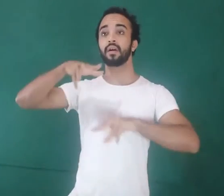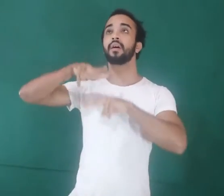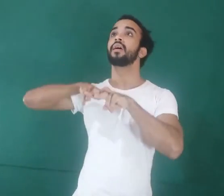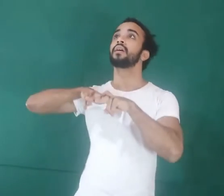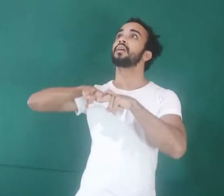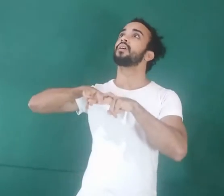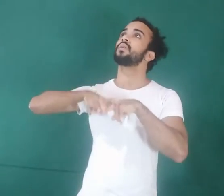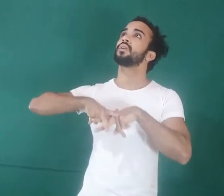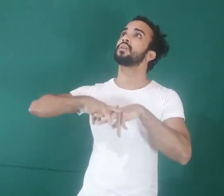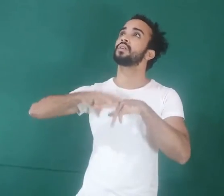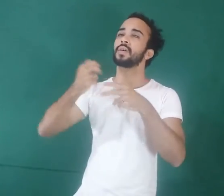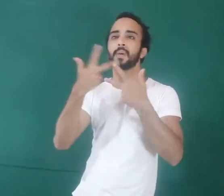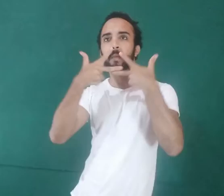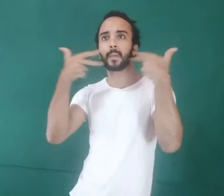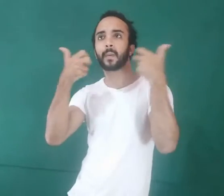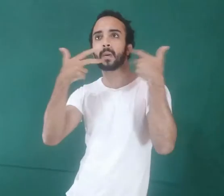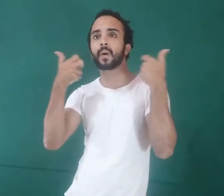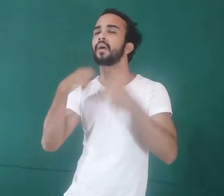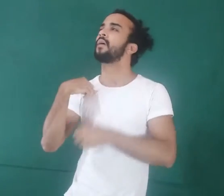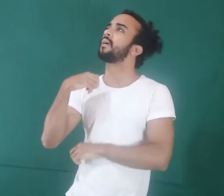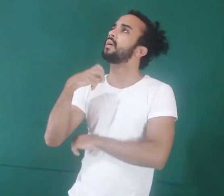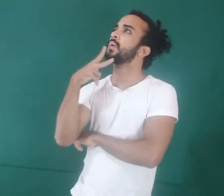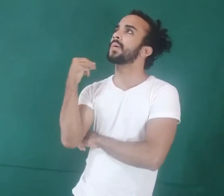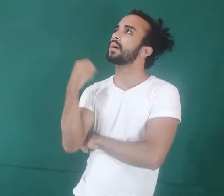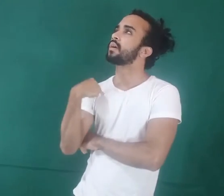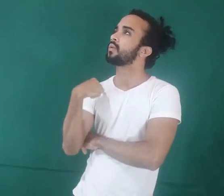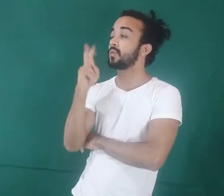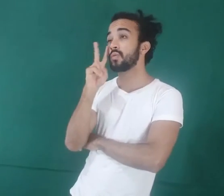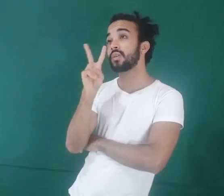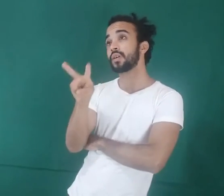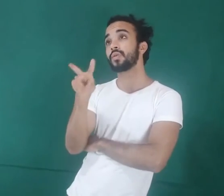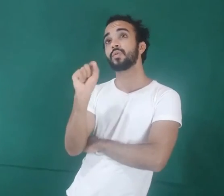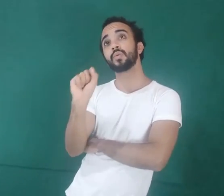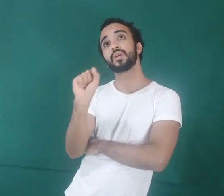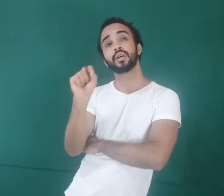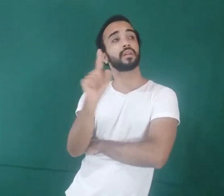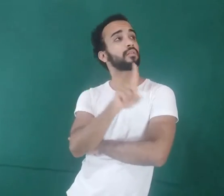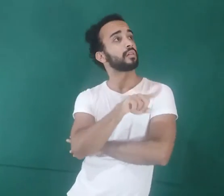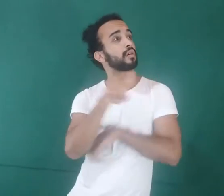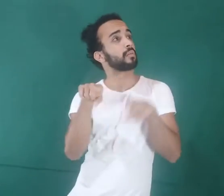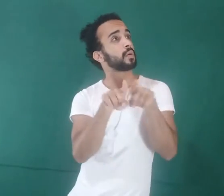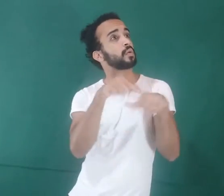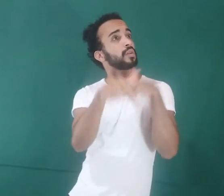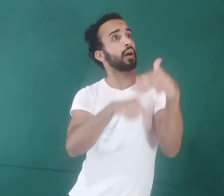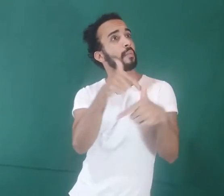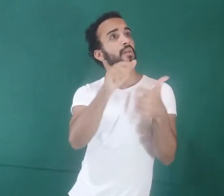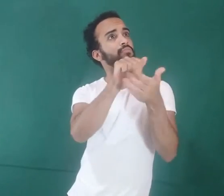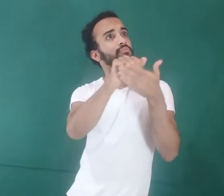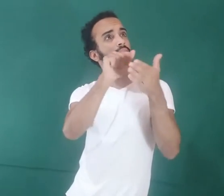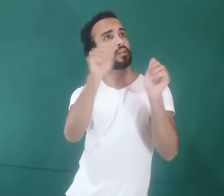de cueca, vendo a exposição, a própria natureza híbrida dos trabalhos deles, a